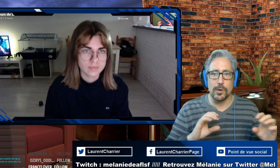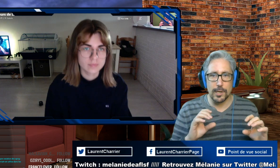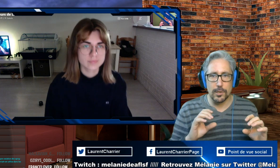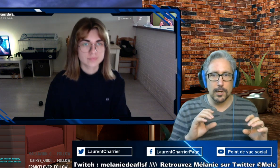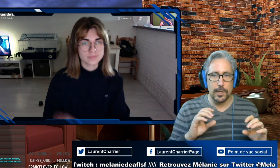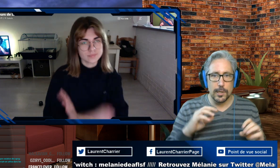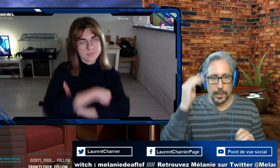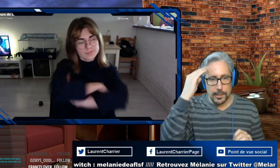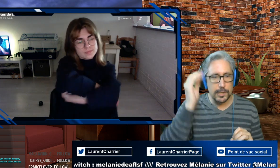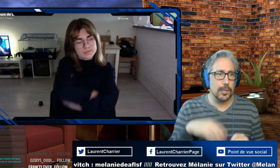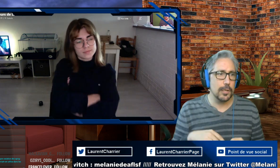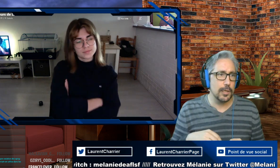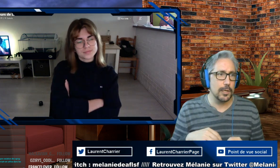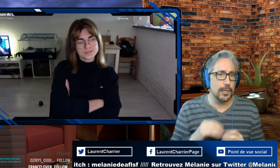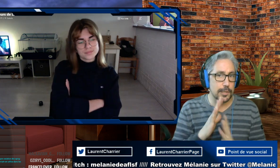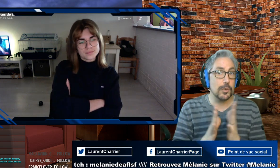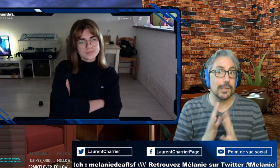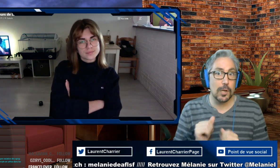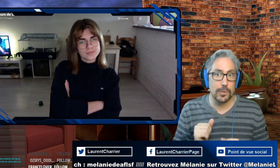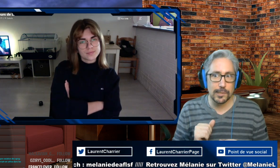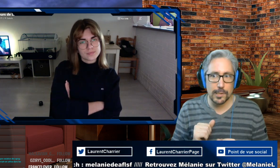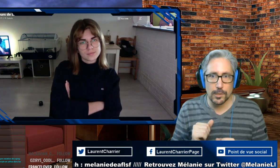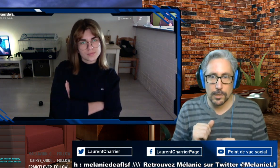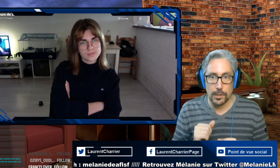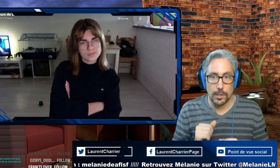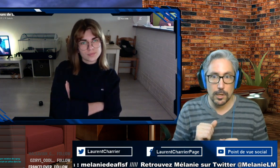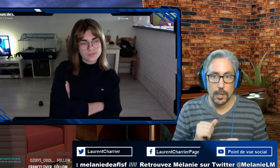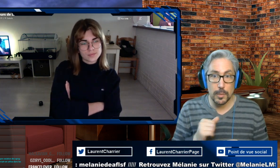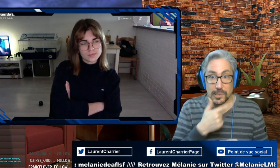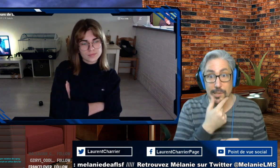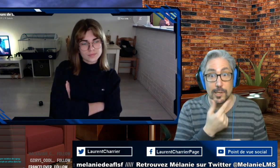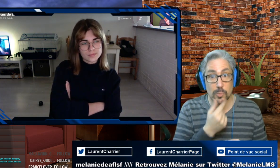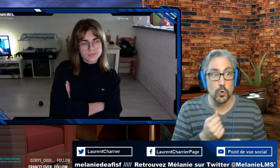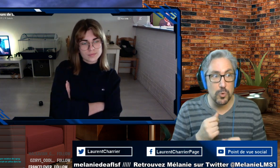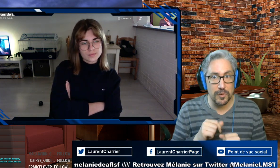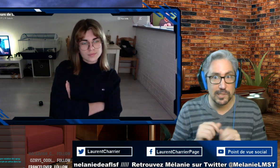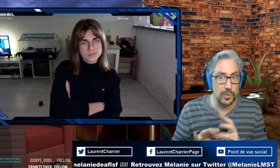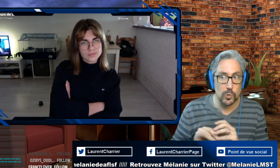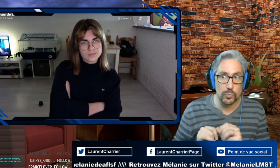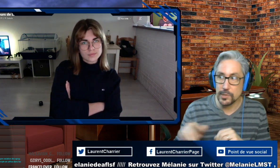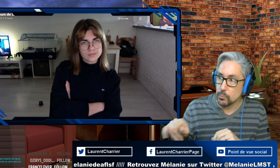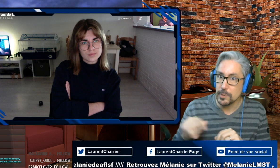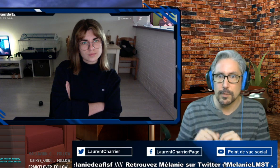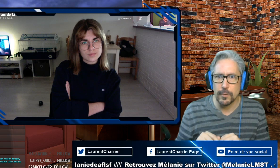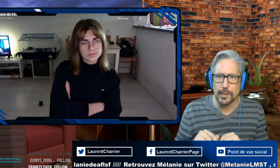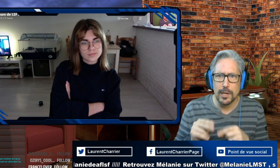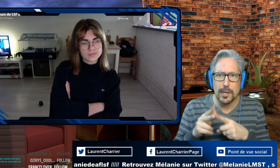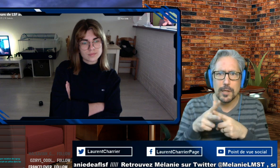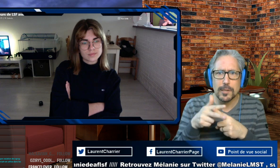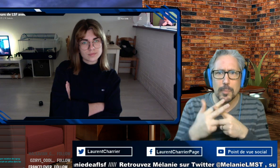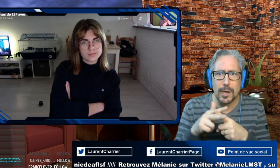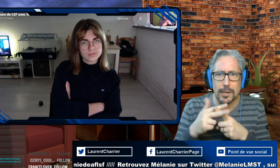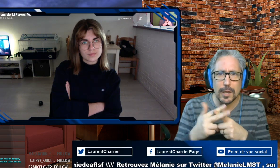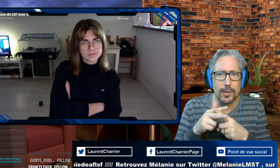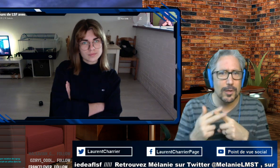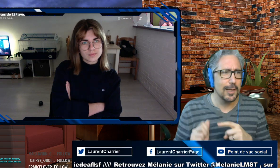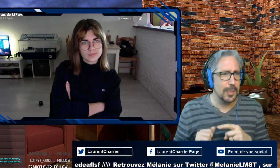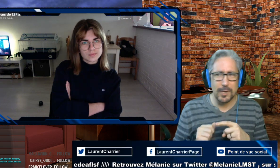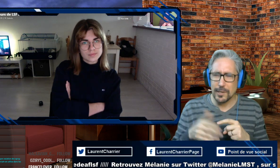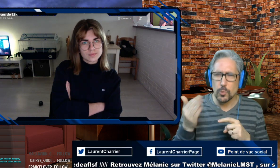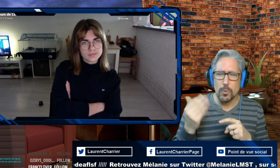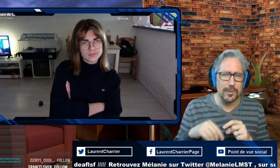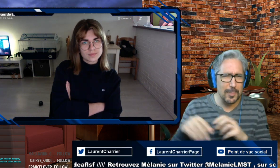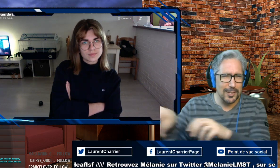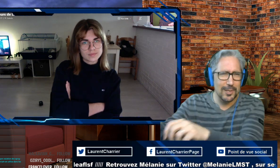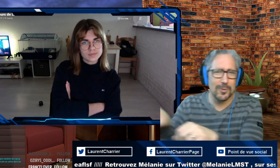si j'ai des collègues qui connaissent la langue des signes, ben c'est beaucoup plus facile parce qu'on peut dire oui, voilà.